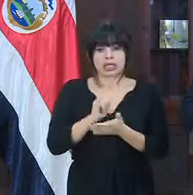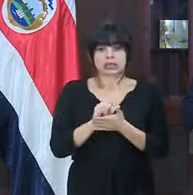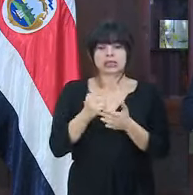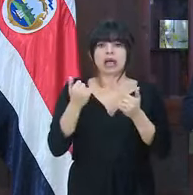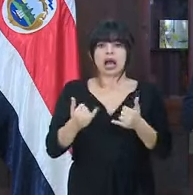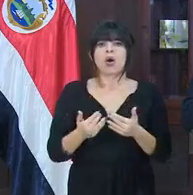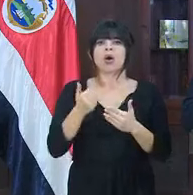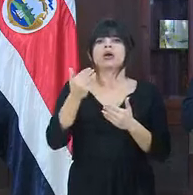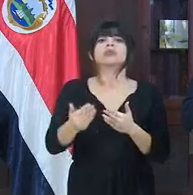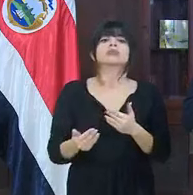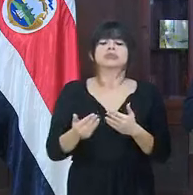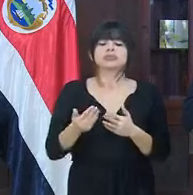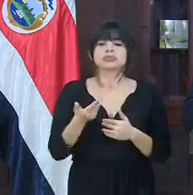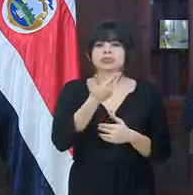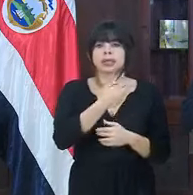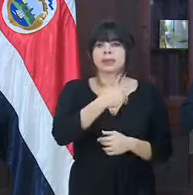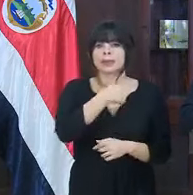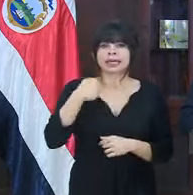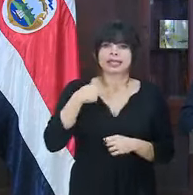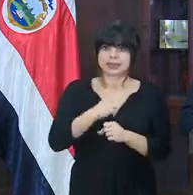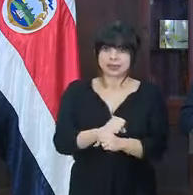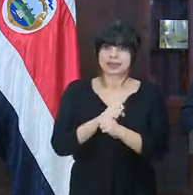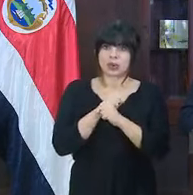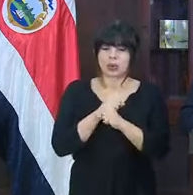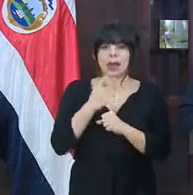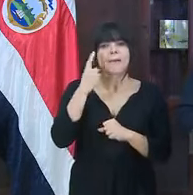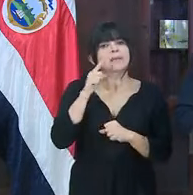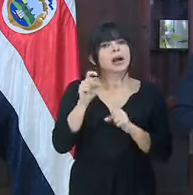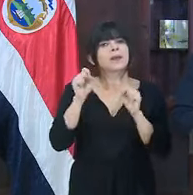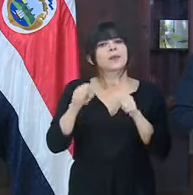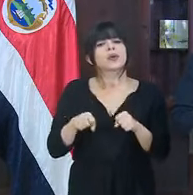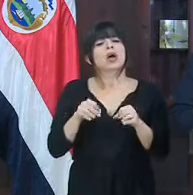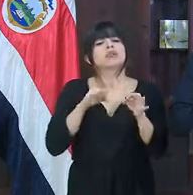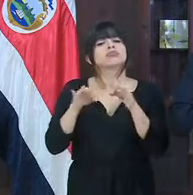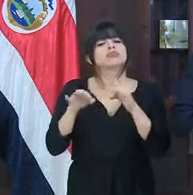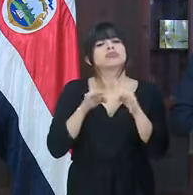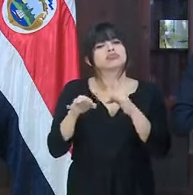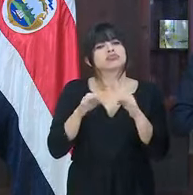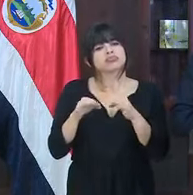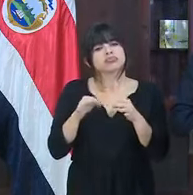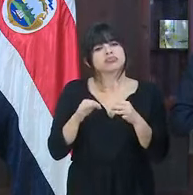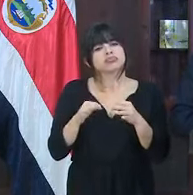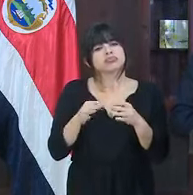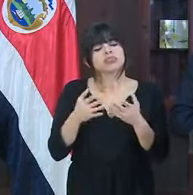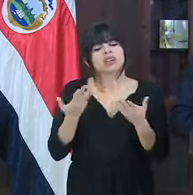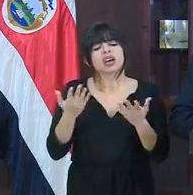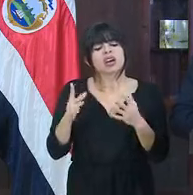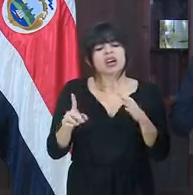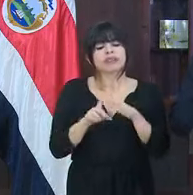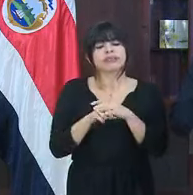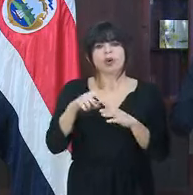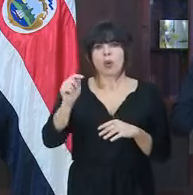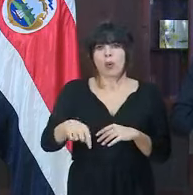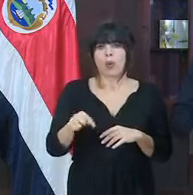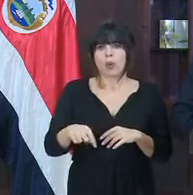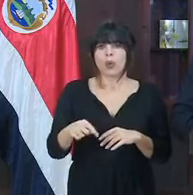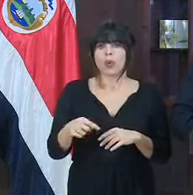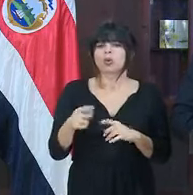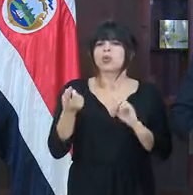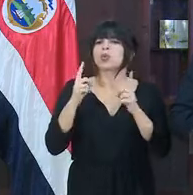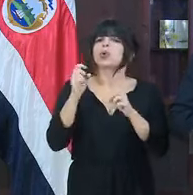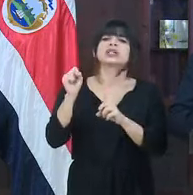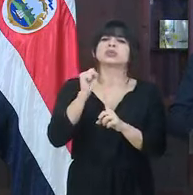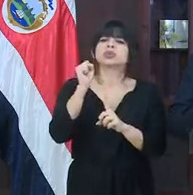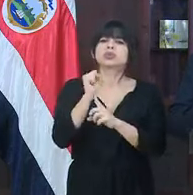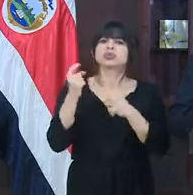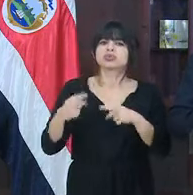a darle la palabra al ministro de Seguridad para que pueda describir qué fue lo que se encontró hoy, cuáles fueron las